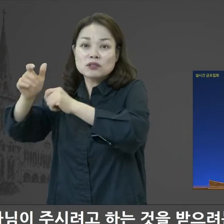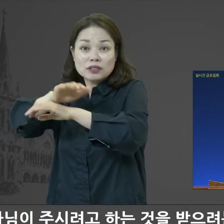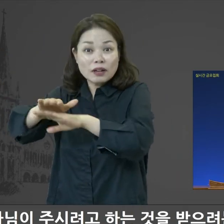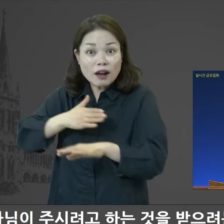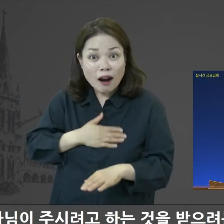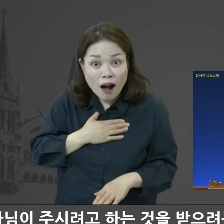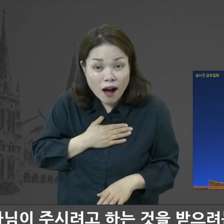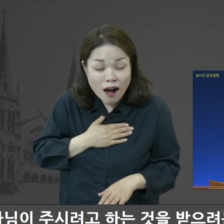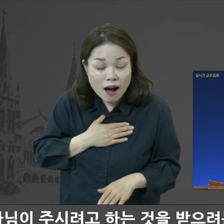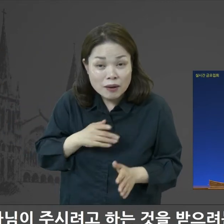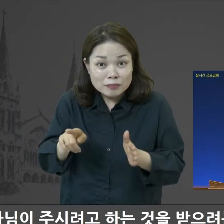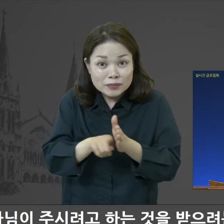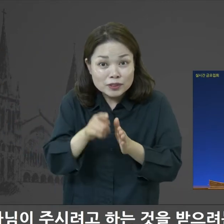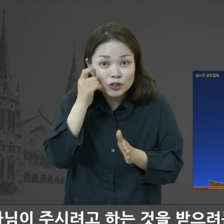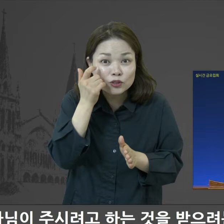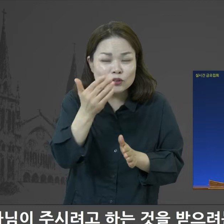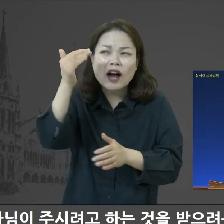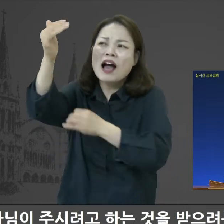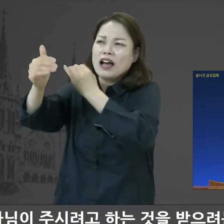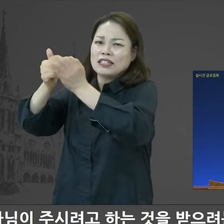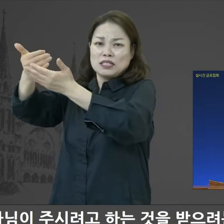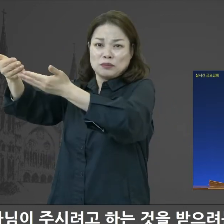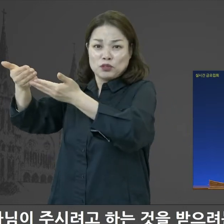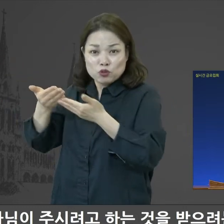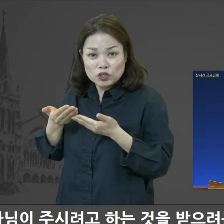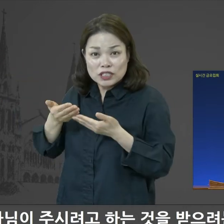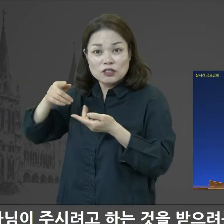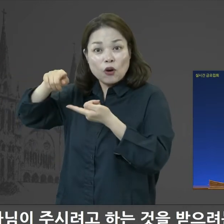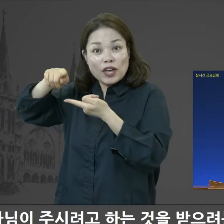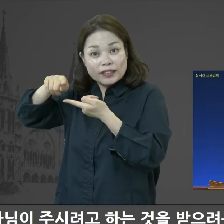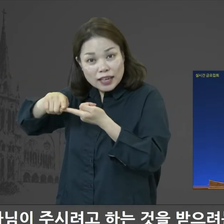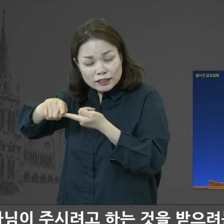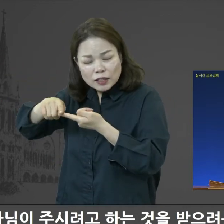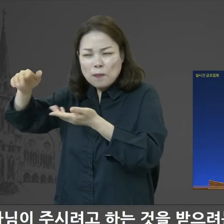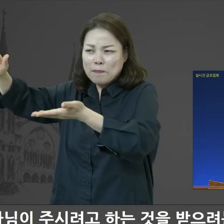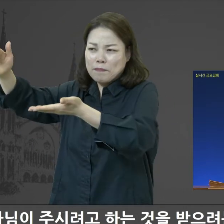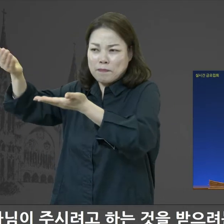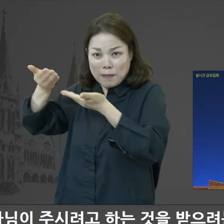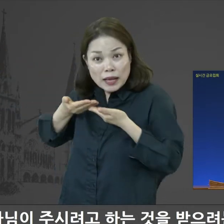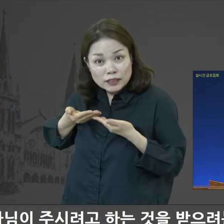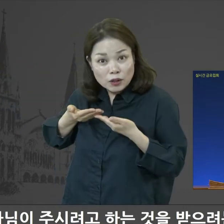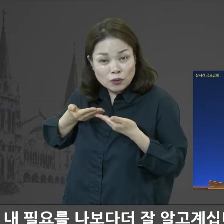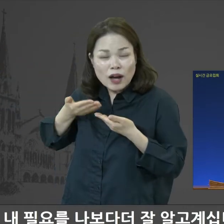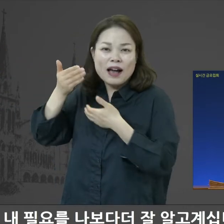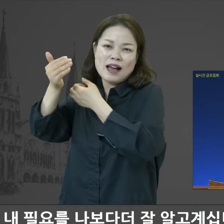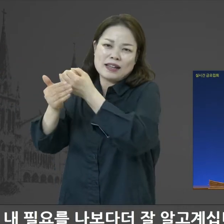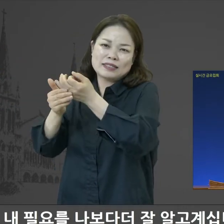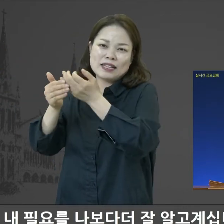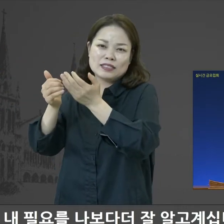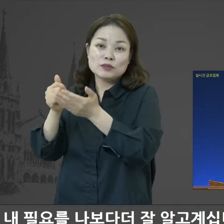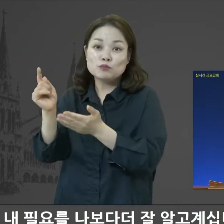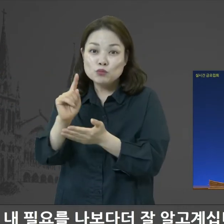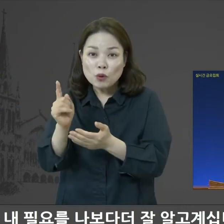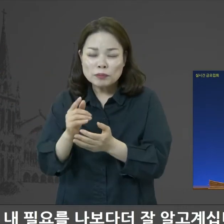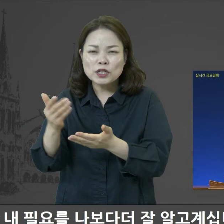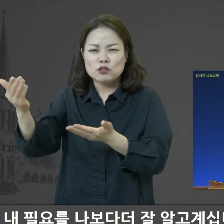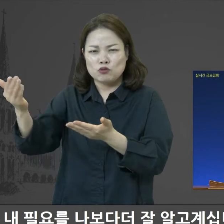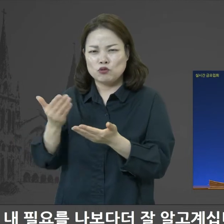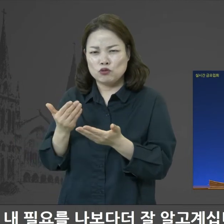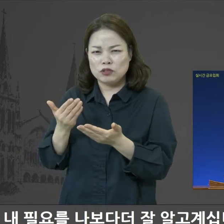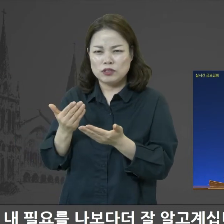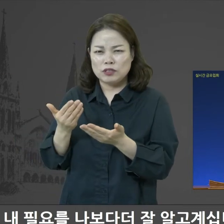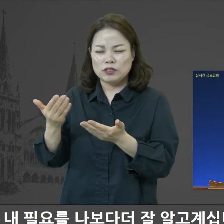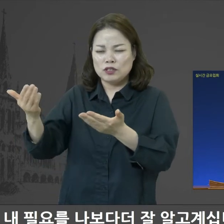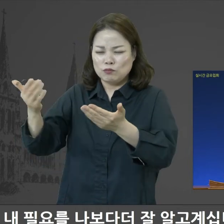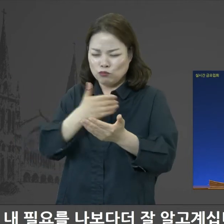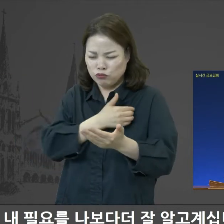믿어지시죠? 그래서 하나님이 주시는 그것을 받으려, 그리고 하나님이 무엇보다도 주시려고